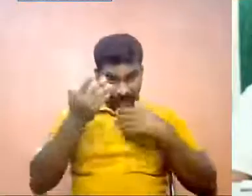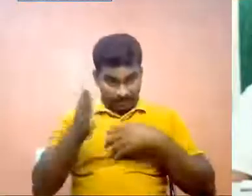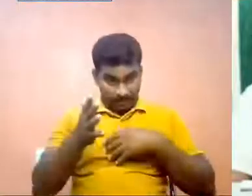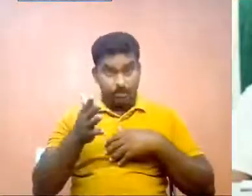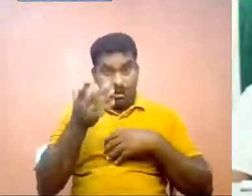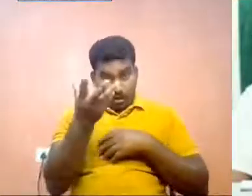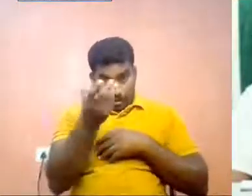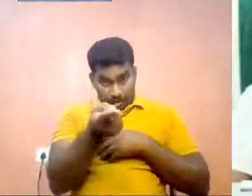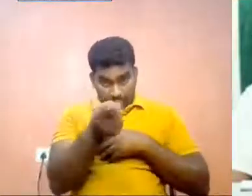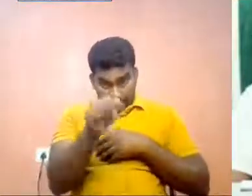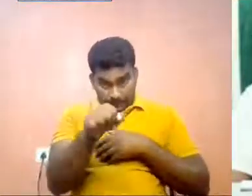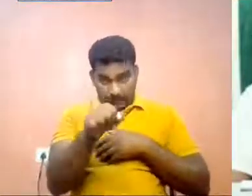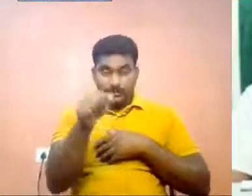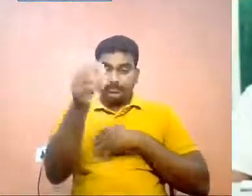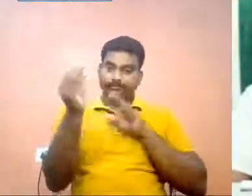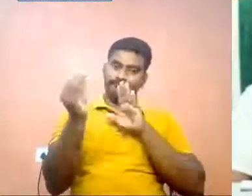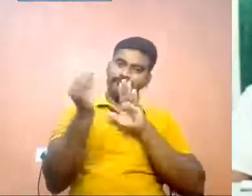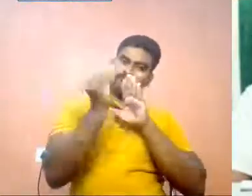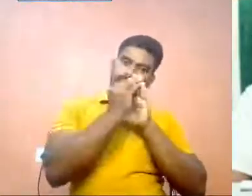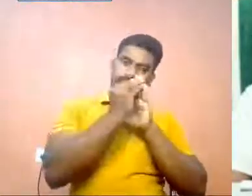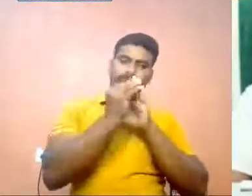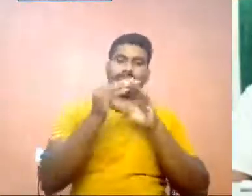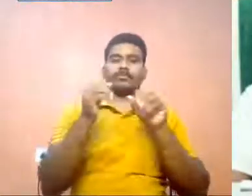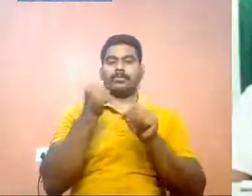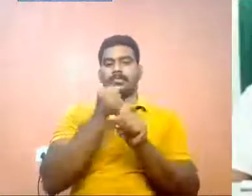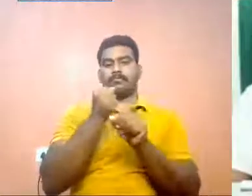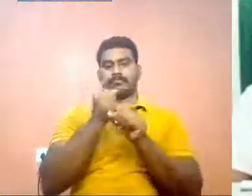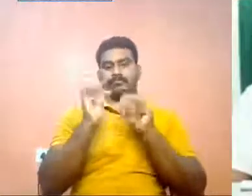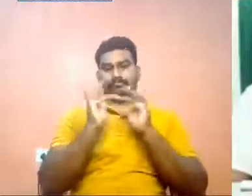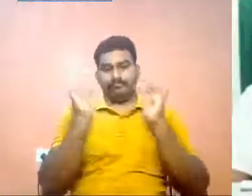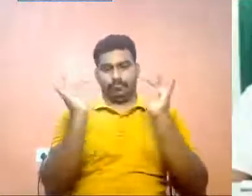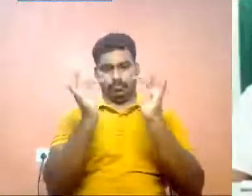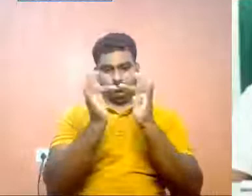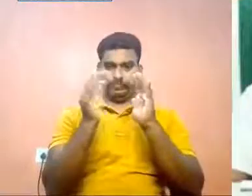കൊറോണ പരിചരണം ആവശ്യമായ മുഴുവൻ പേരും